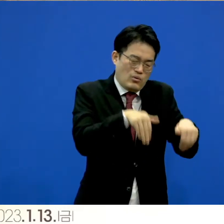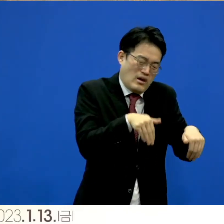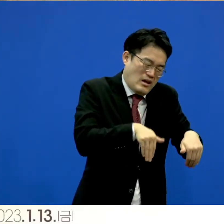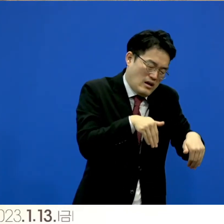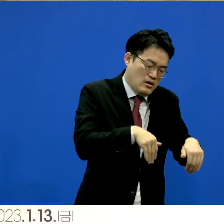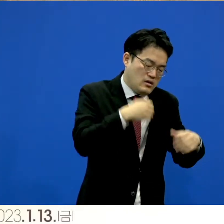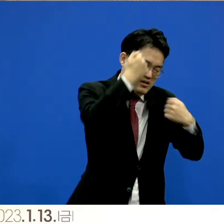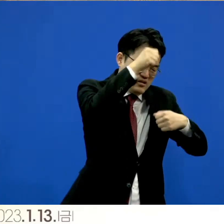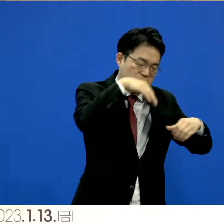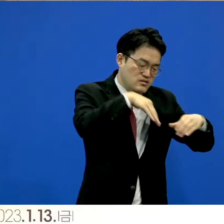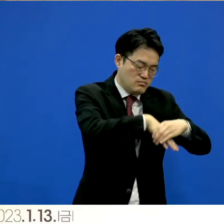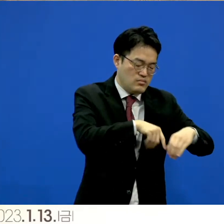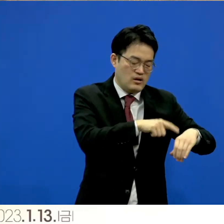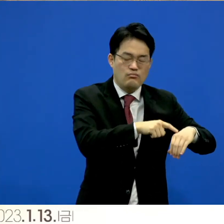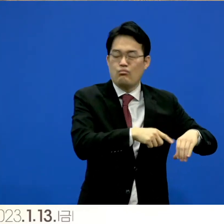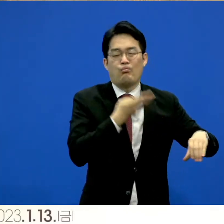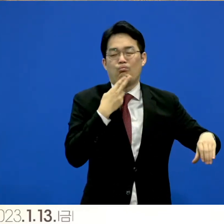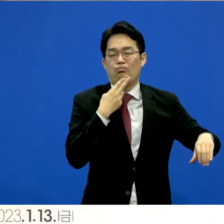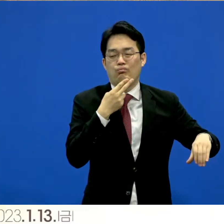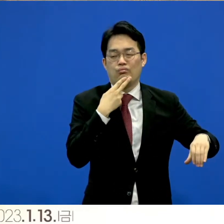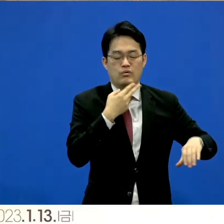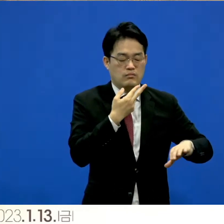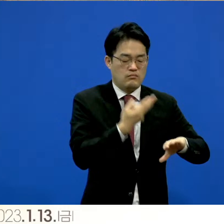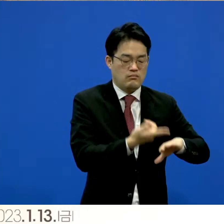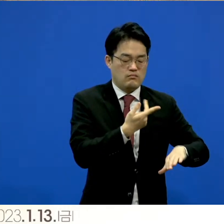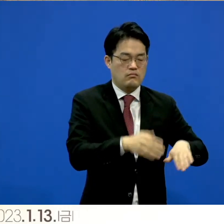신발은 이제 자유인이다.